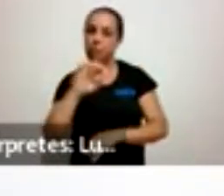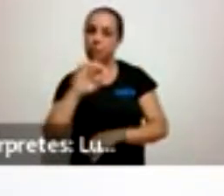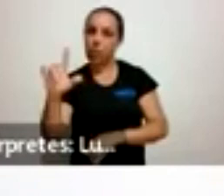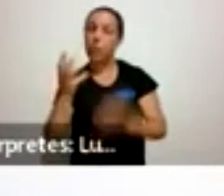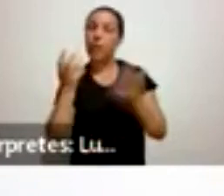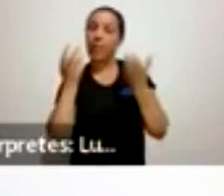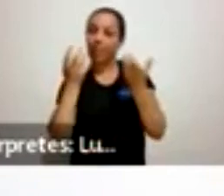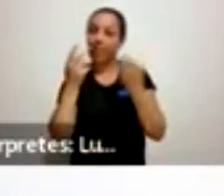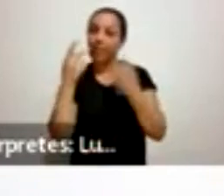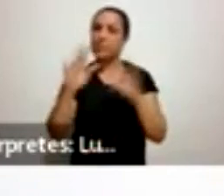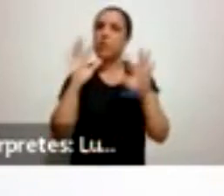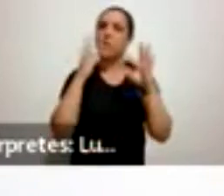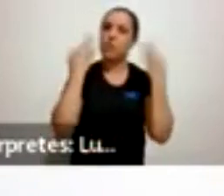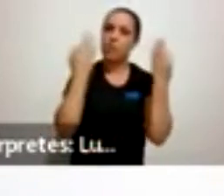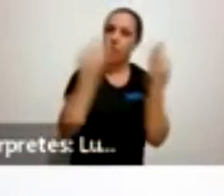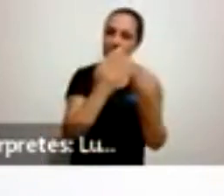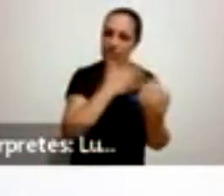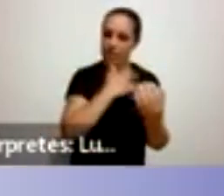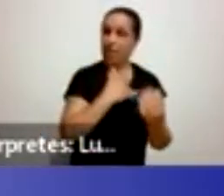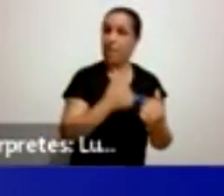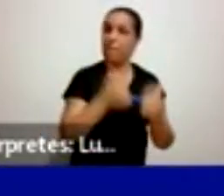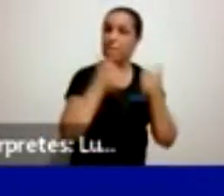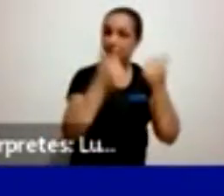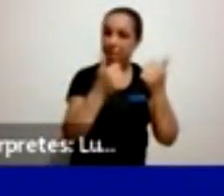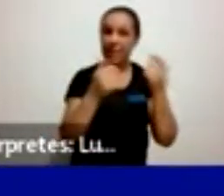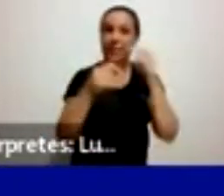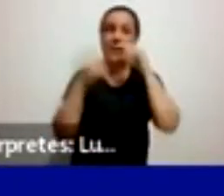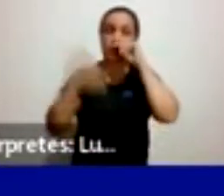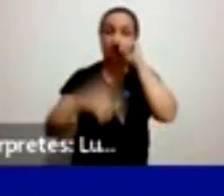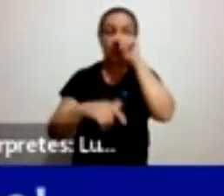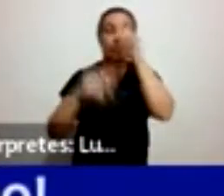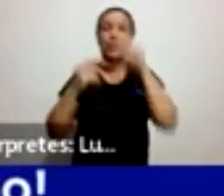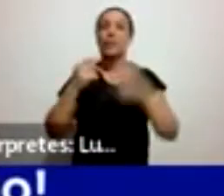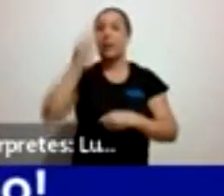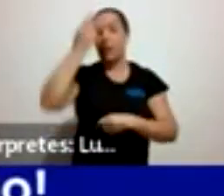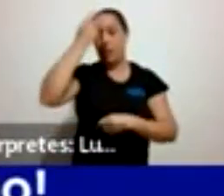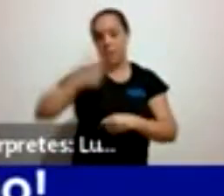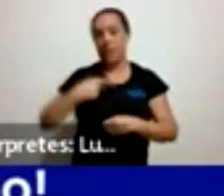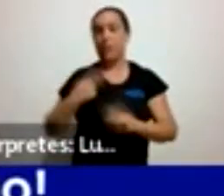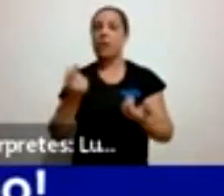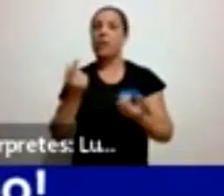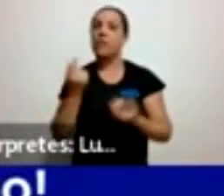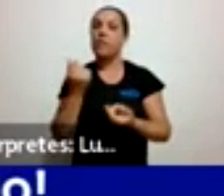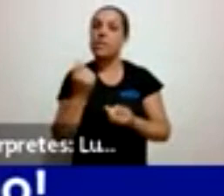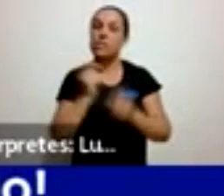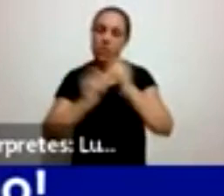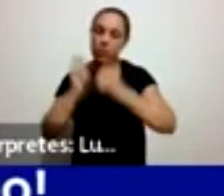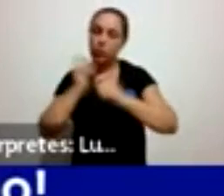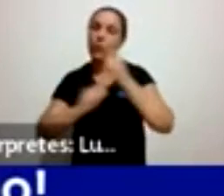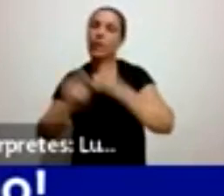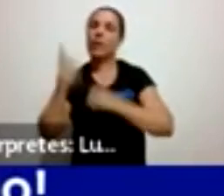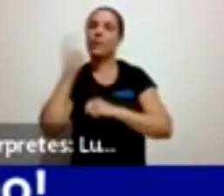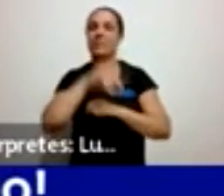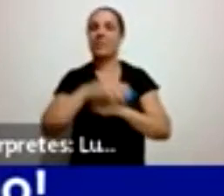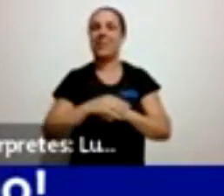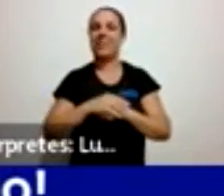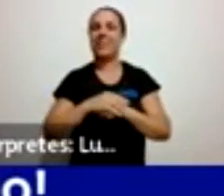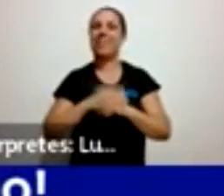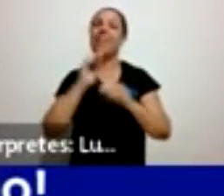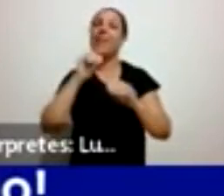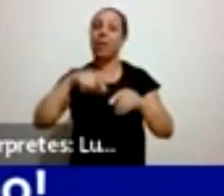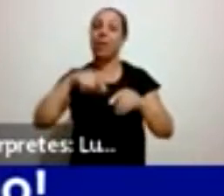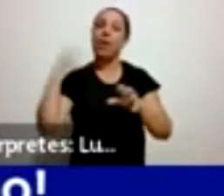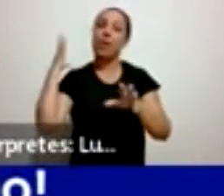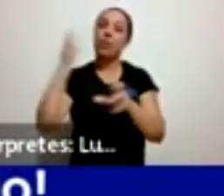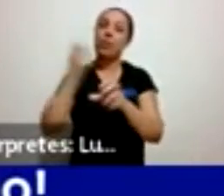Bem-estar familiar, saúde, dependência financeira e tecnologia. Então, a empresa que já tem 20 anos no mercado, em fevereiro,